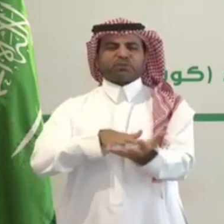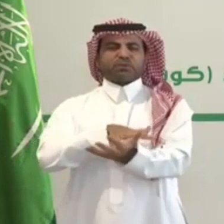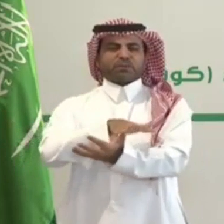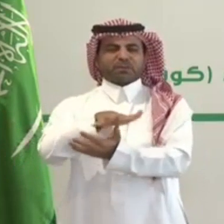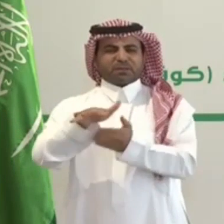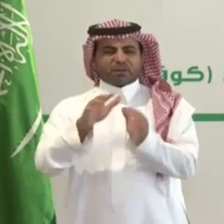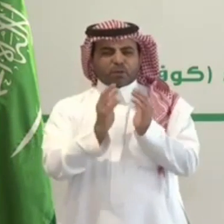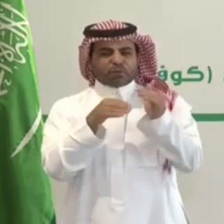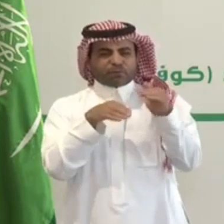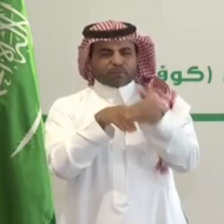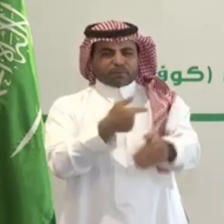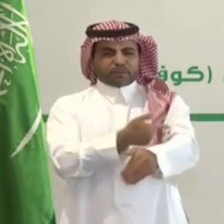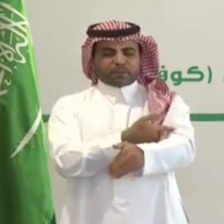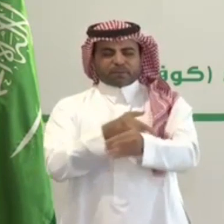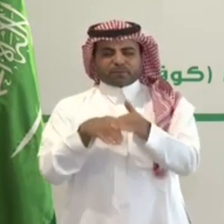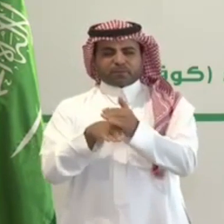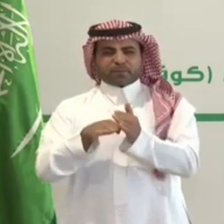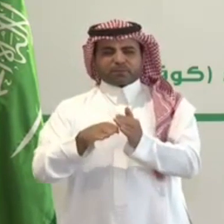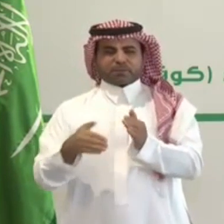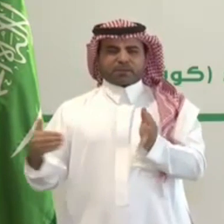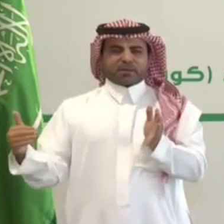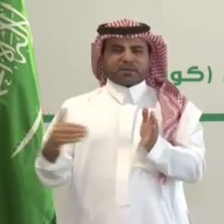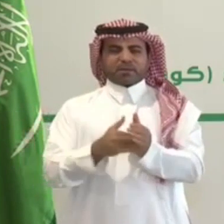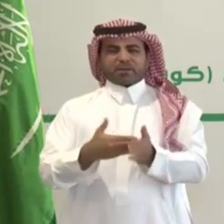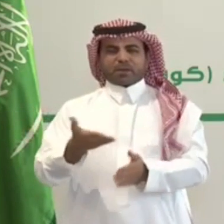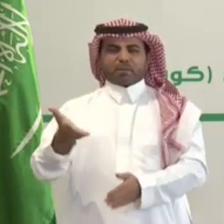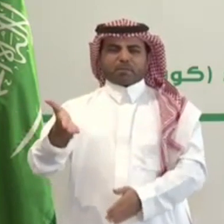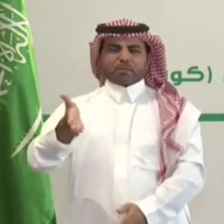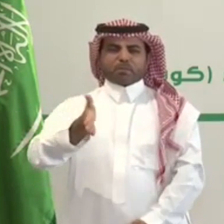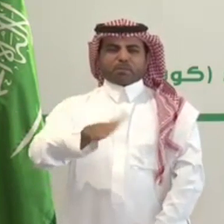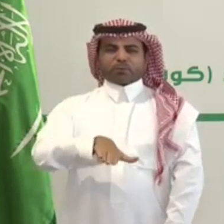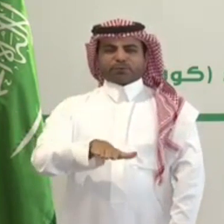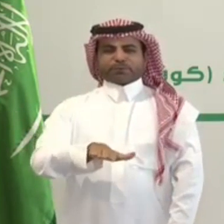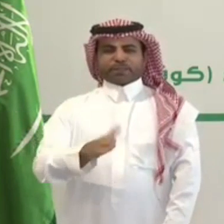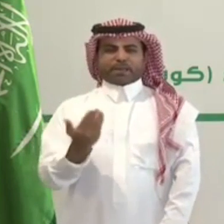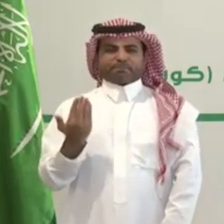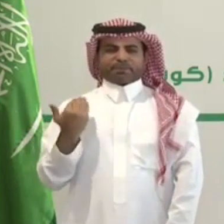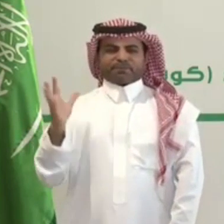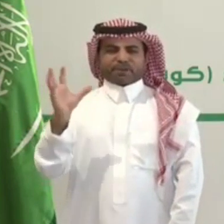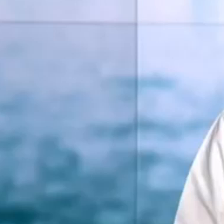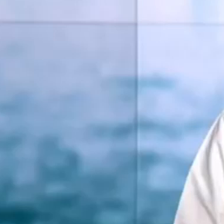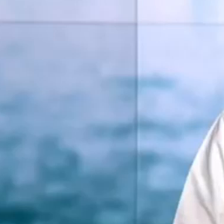بشكل متسارع، وتوفاه الله ليلة أمس.